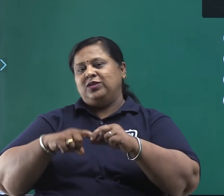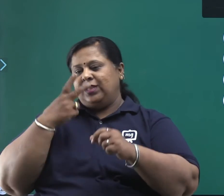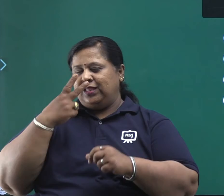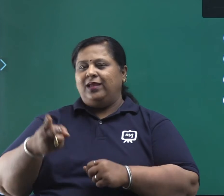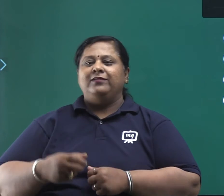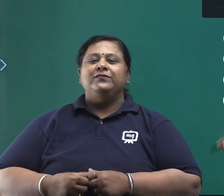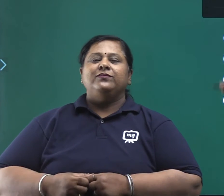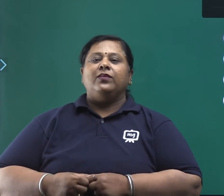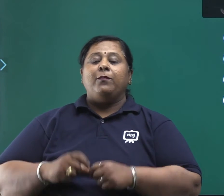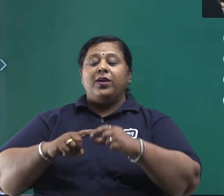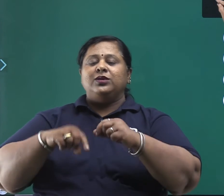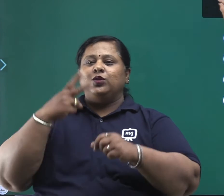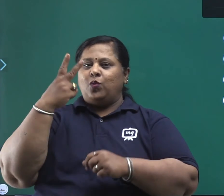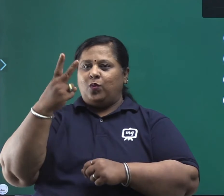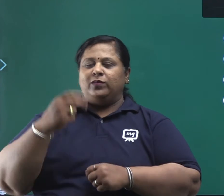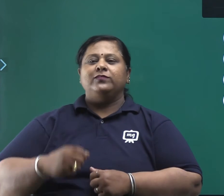हैं। प्रश्न 2।